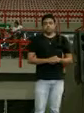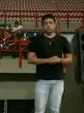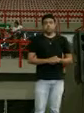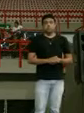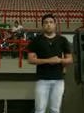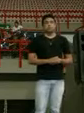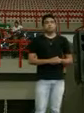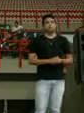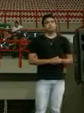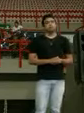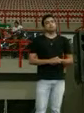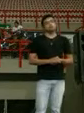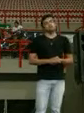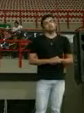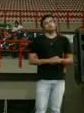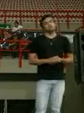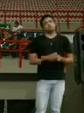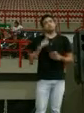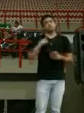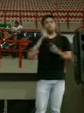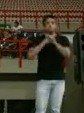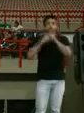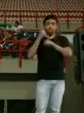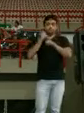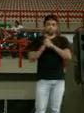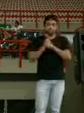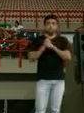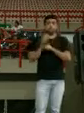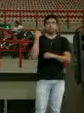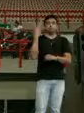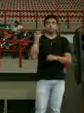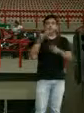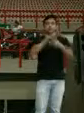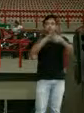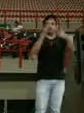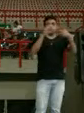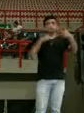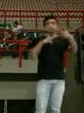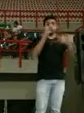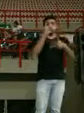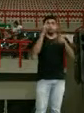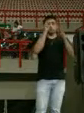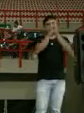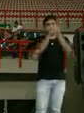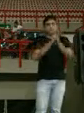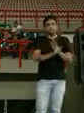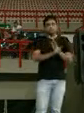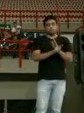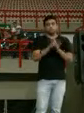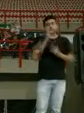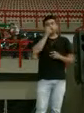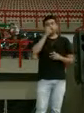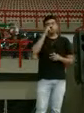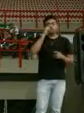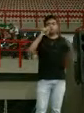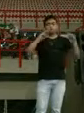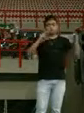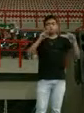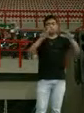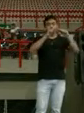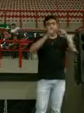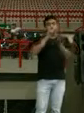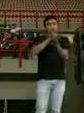Se você observar aí as provas de 2 anos atrás do Enem, foram 2 questões sobre essa mesma fórmula que você está vendo aí. Então